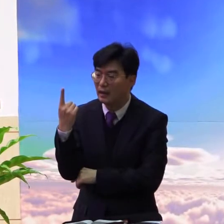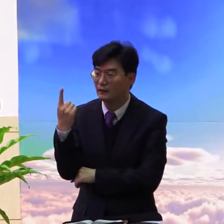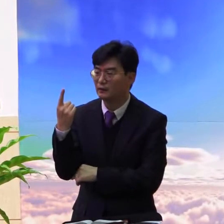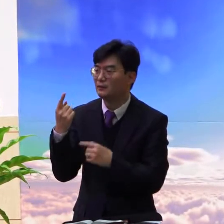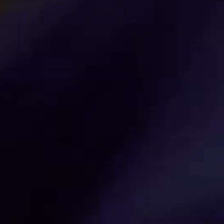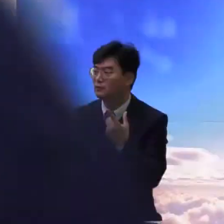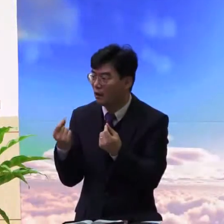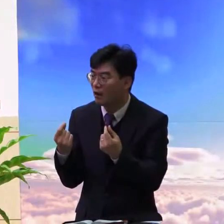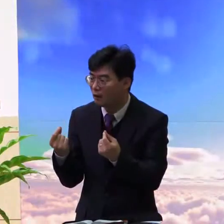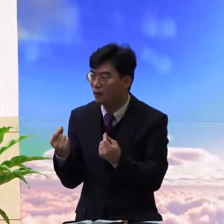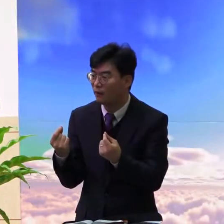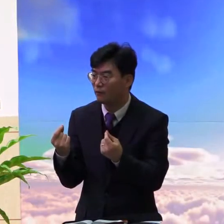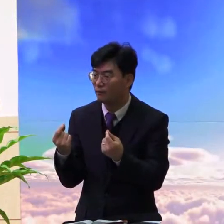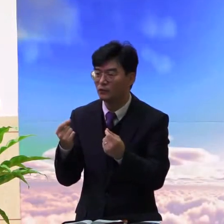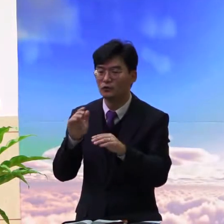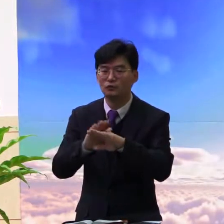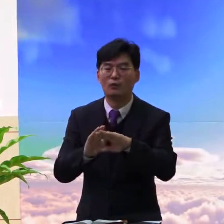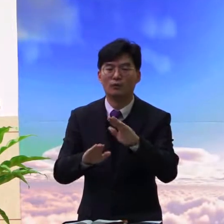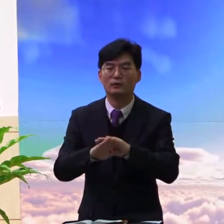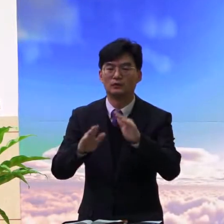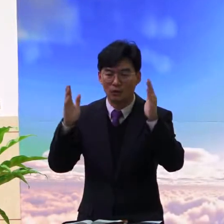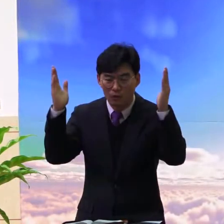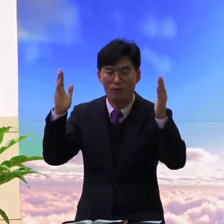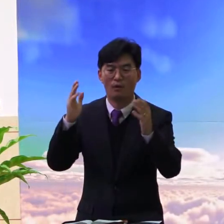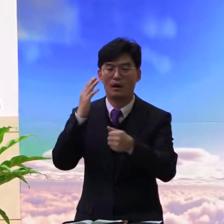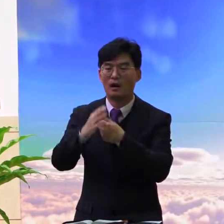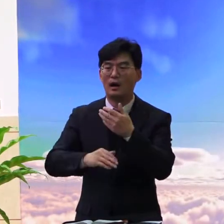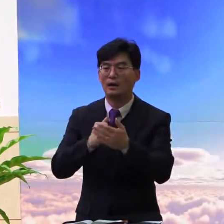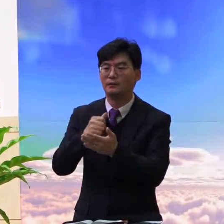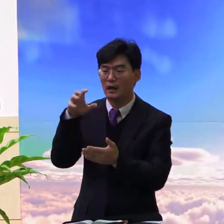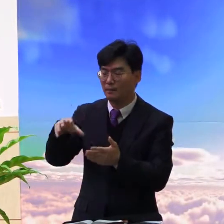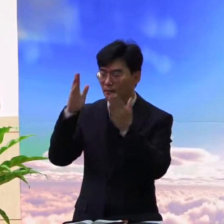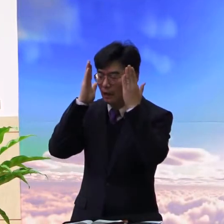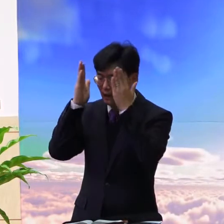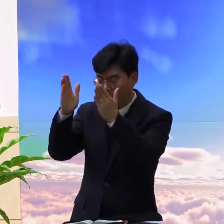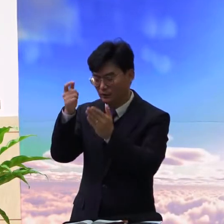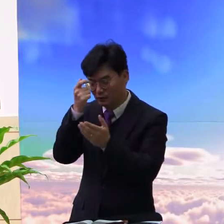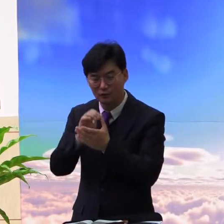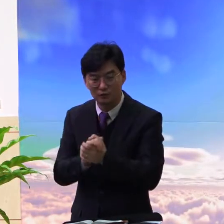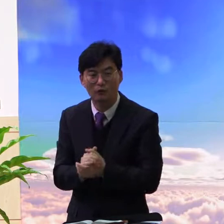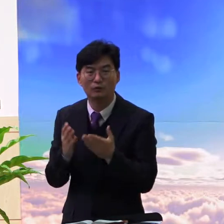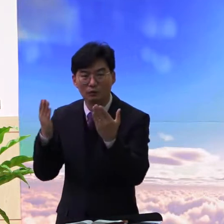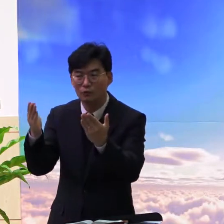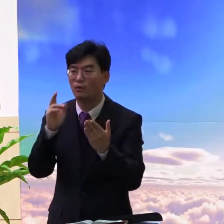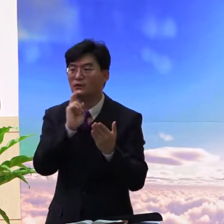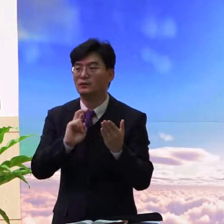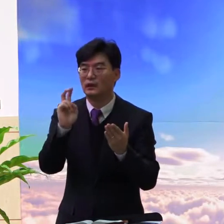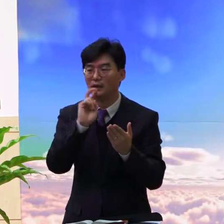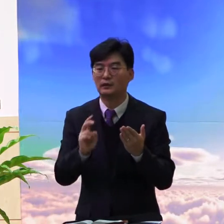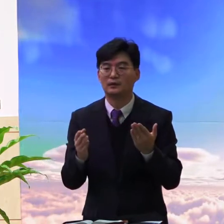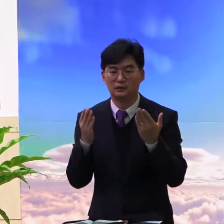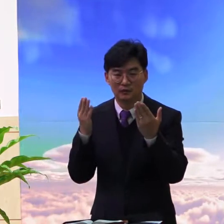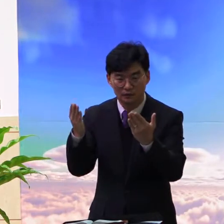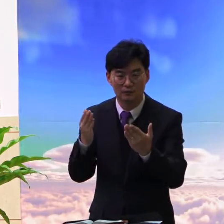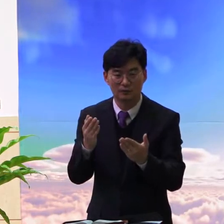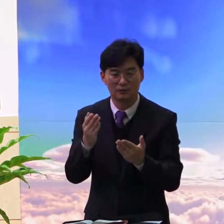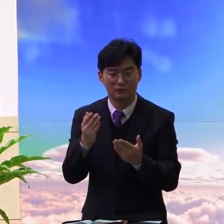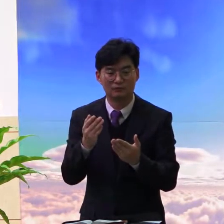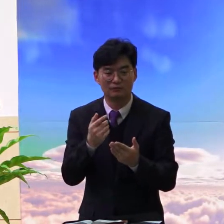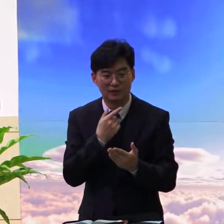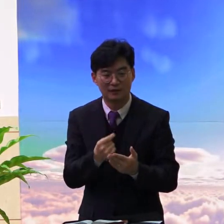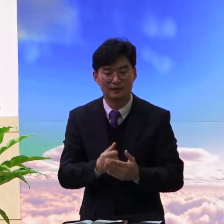좋겠습니다. 우리의 두 손을 들고 하나님 앞에 기도하고 하나님을 찬양하고 하나님께 더 가까이 나아갔으면